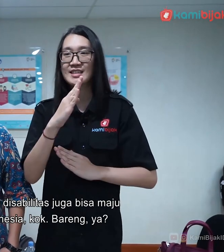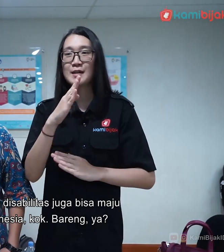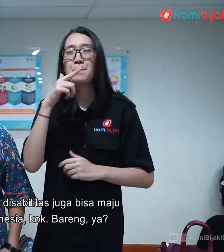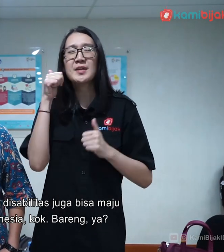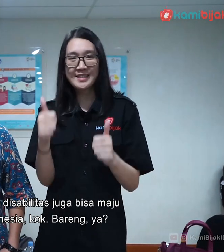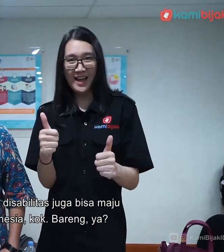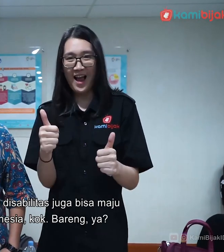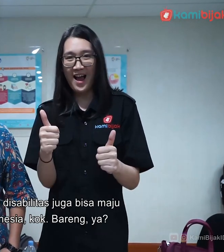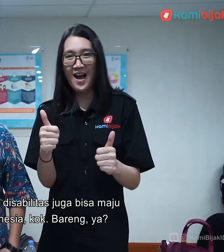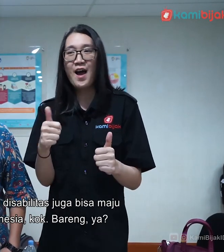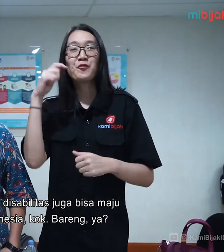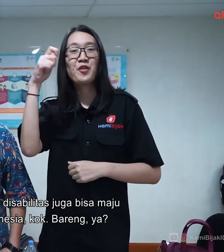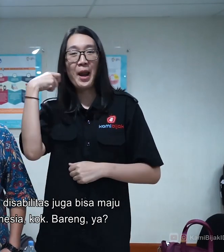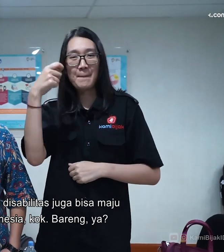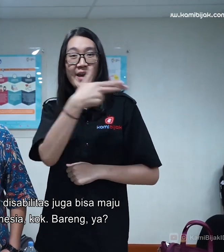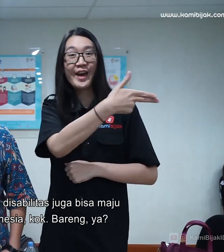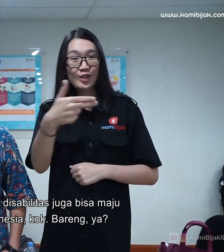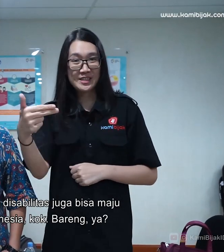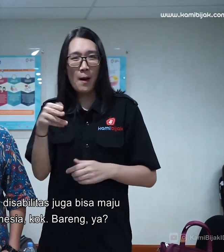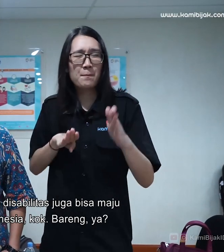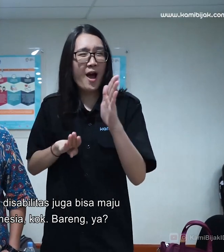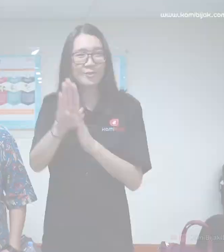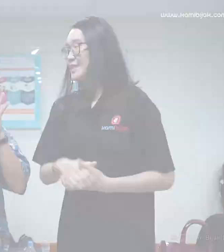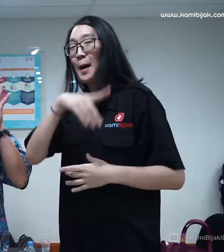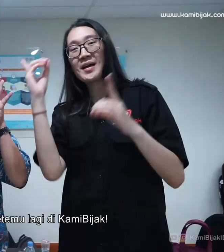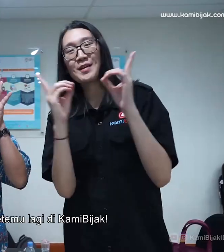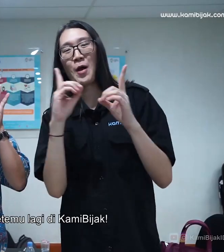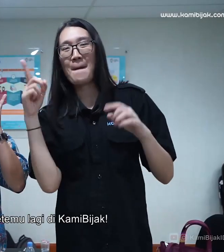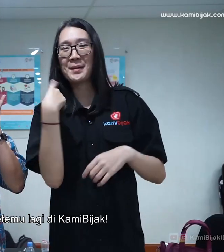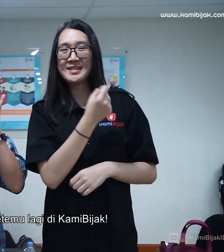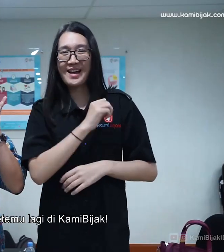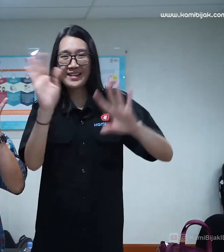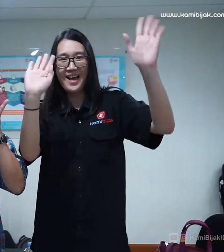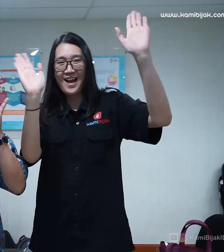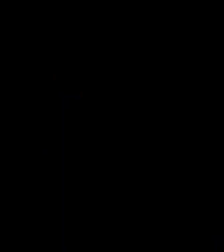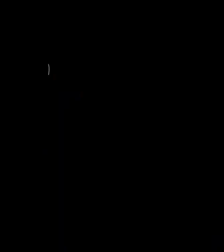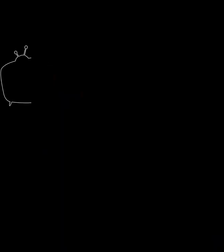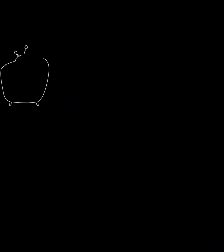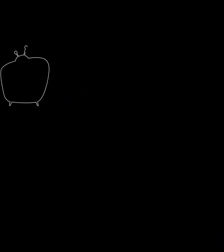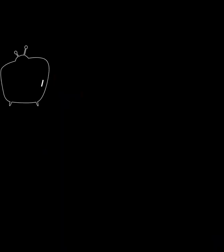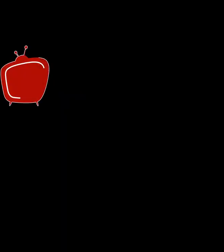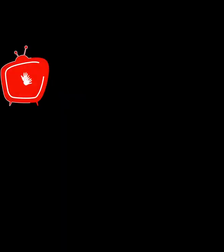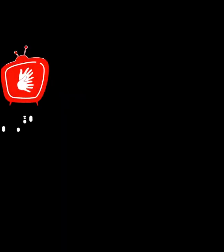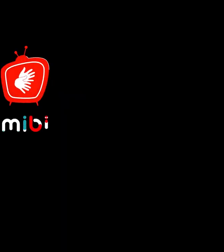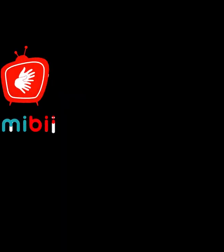Disabilitas juga bisa maju film Indonesia.